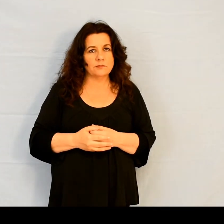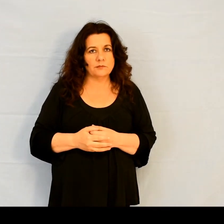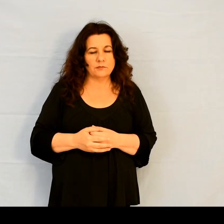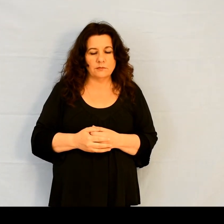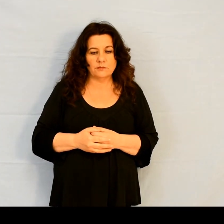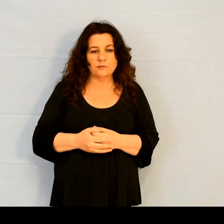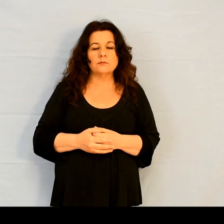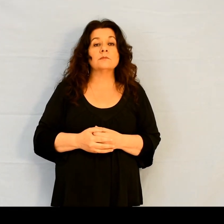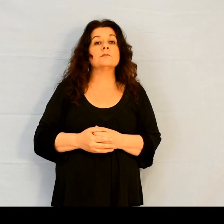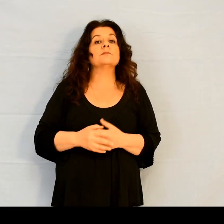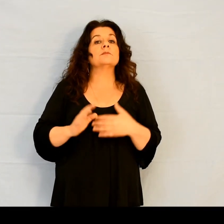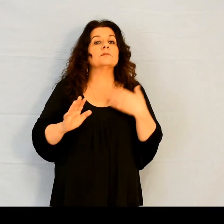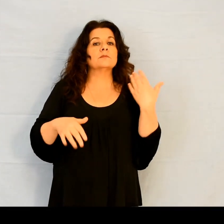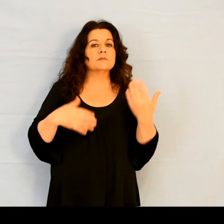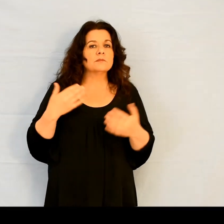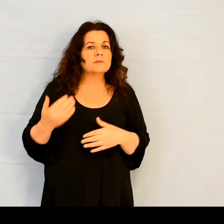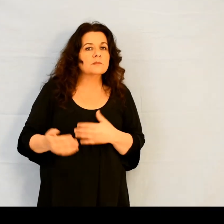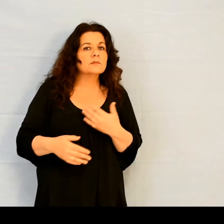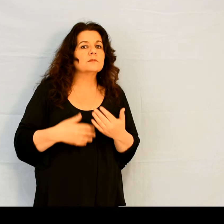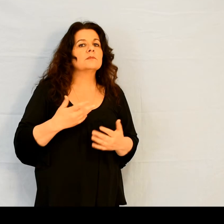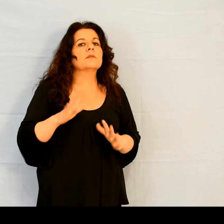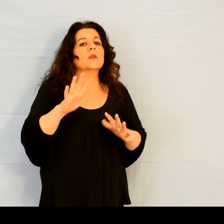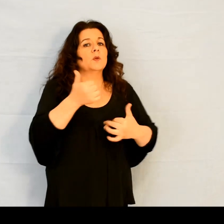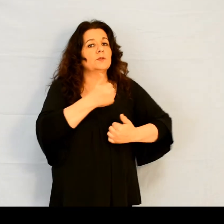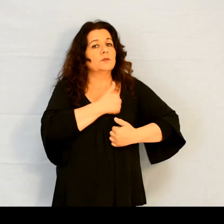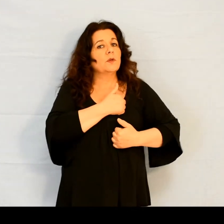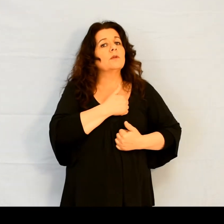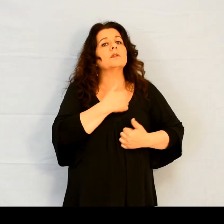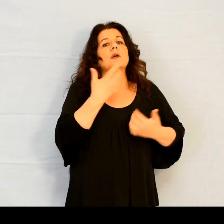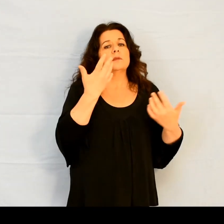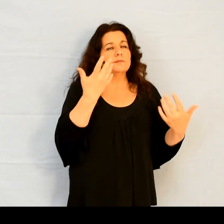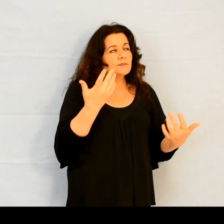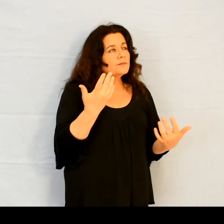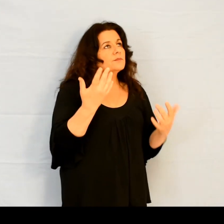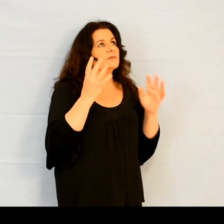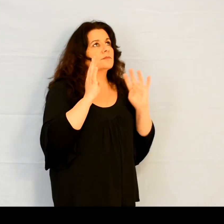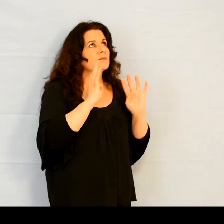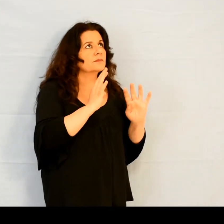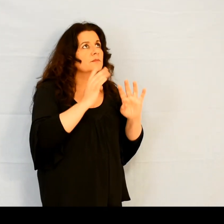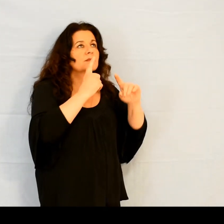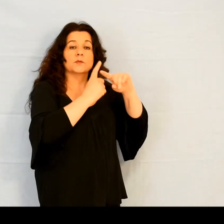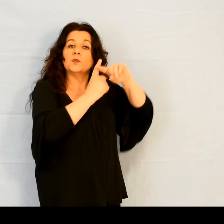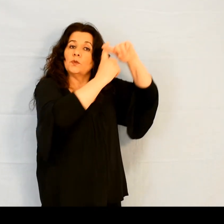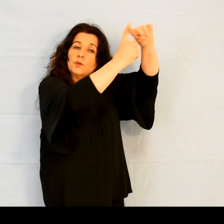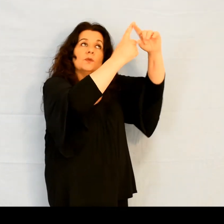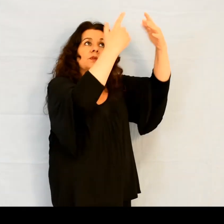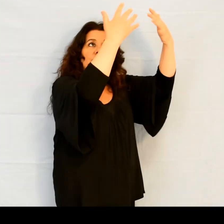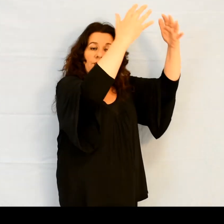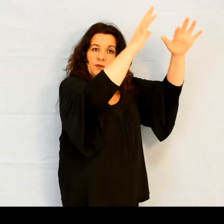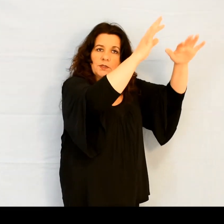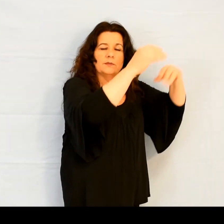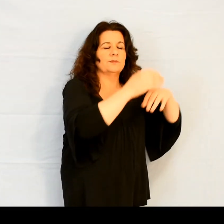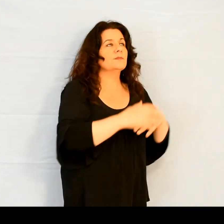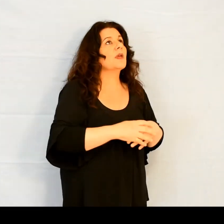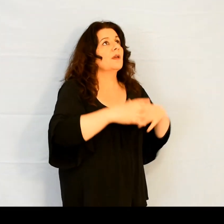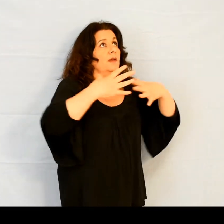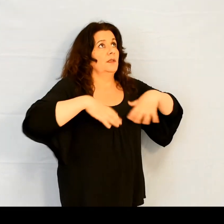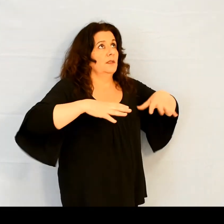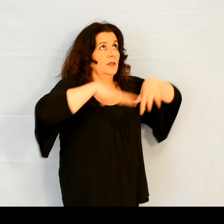Quand les soldats eurent crucifié Jésus, ils prirent ses habits. Ils en firent